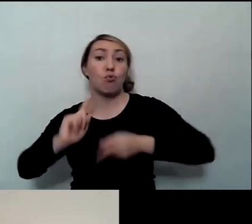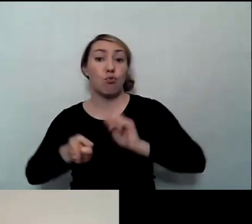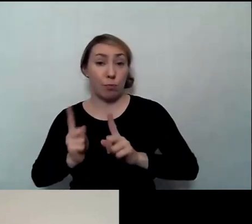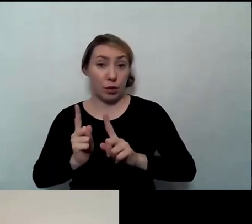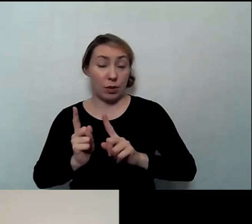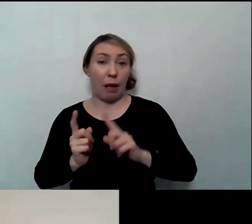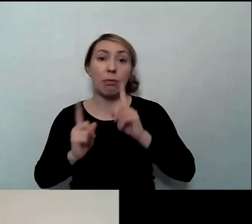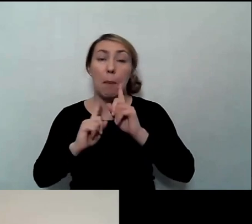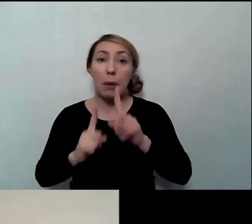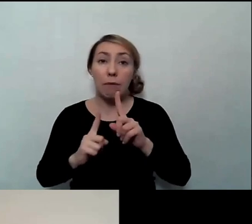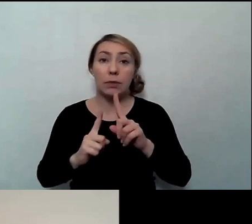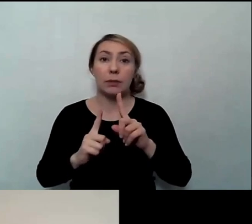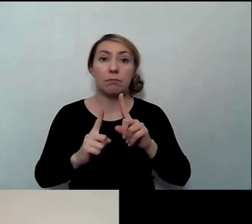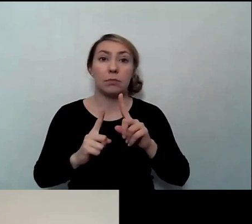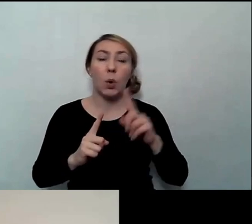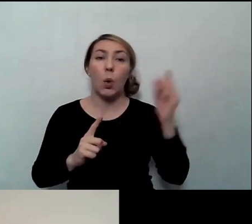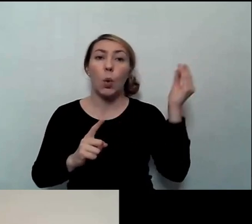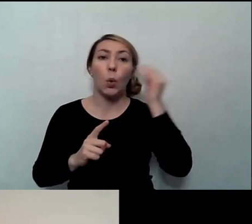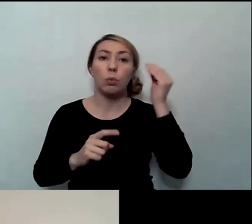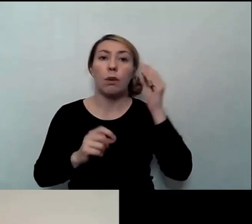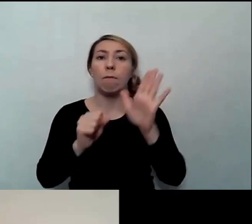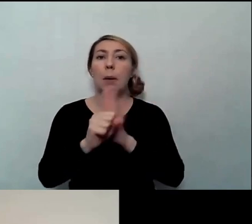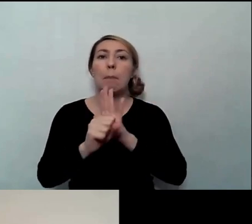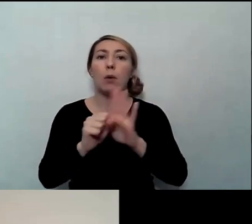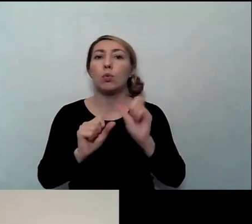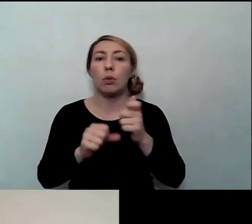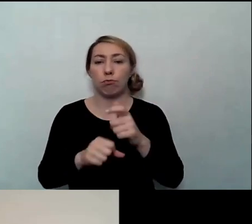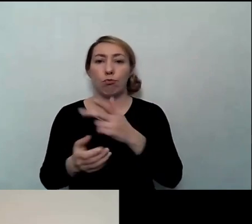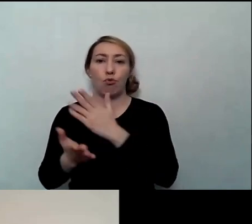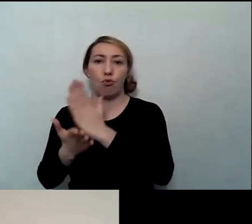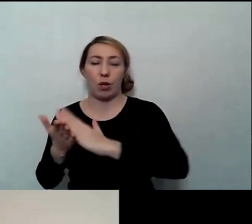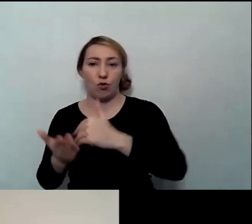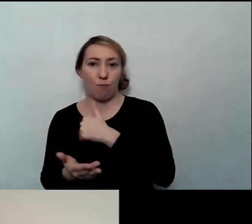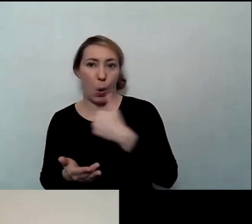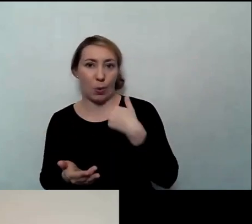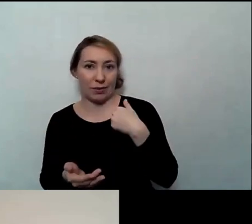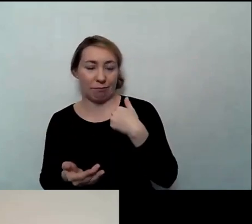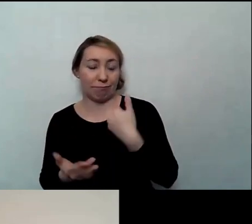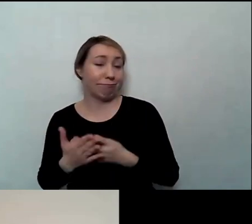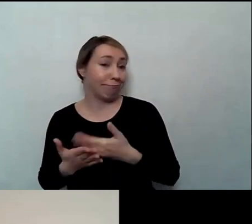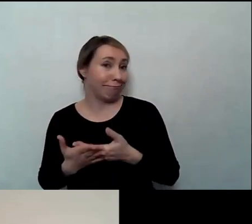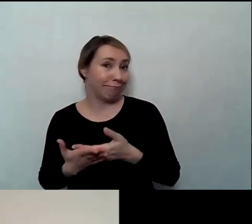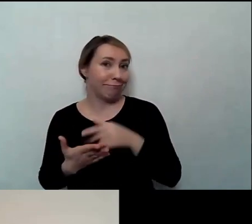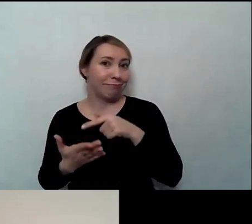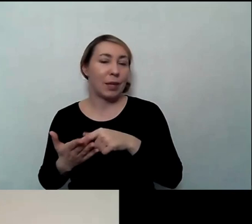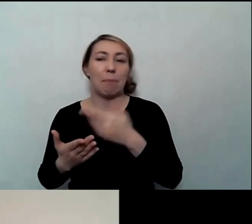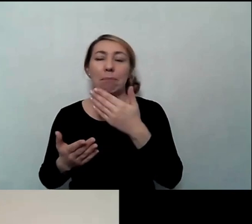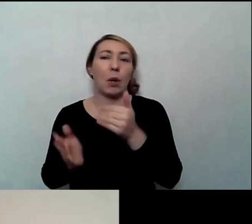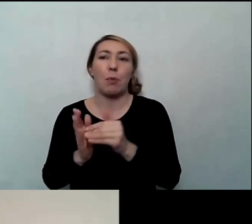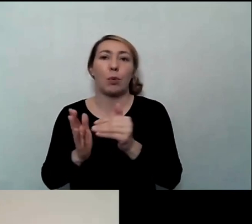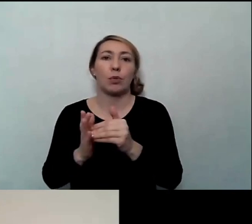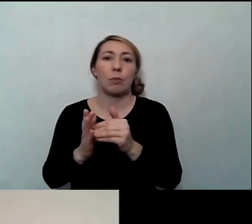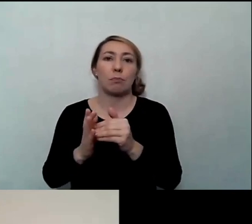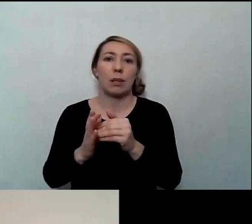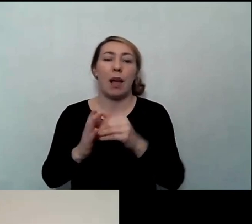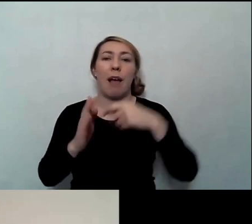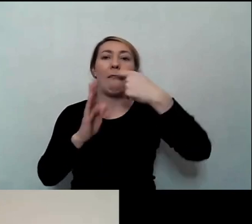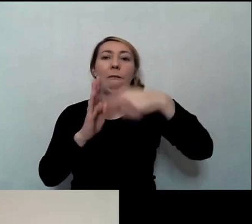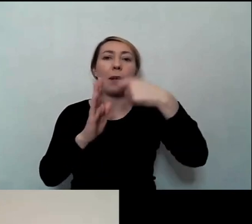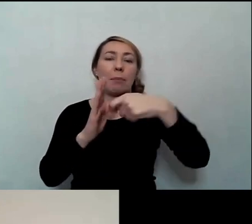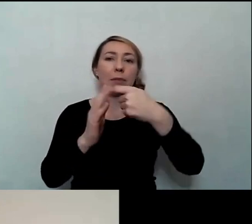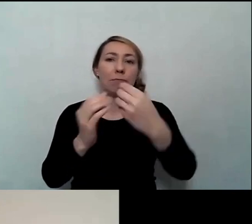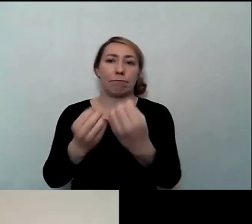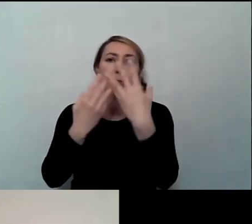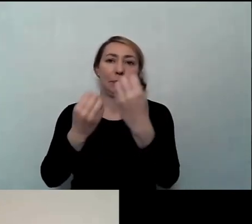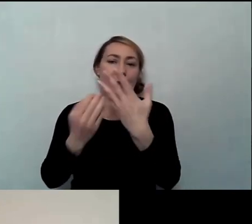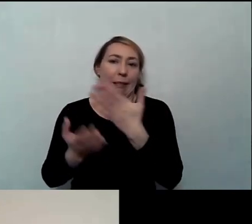tak naprawdę uczniowie wypełniają część polską. Wynika to z tego względu, że tam nie trzeba wyświetlać filmików, prawda?